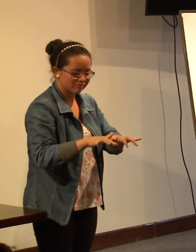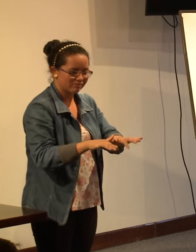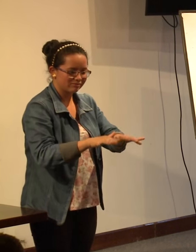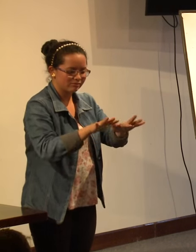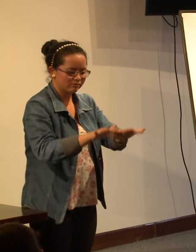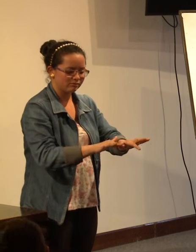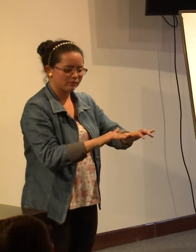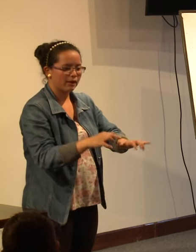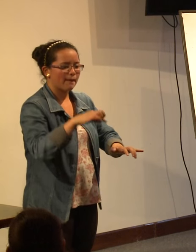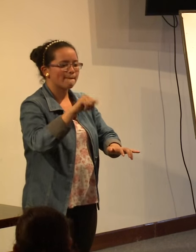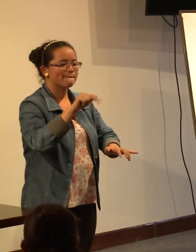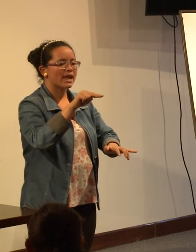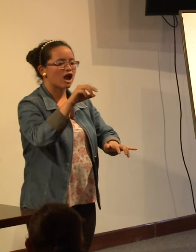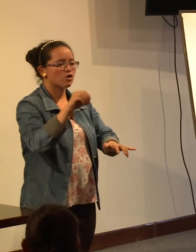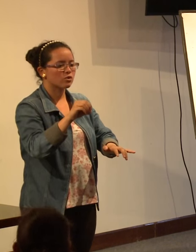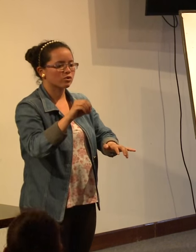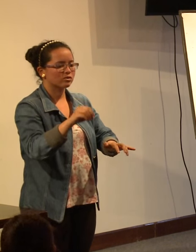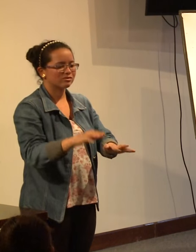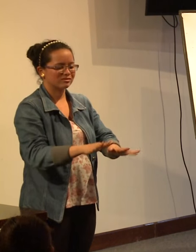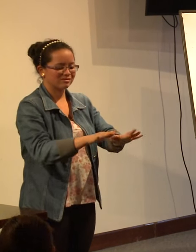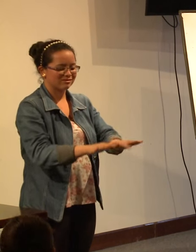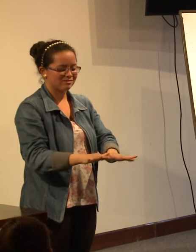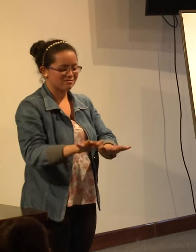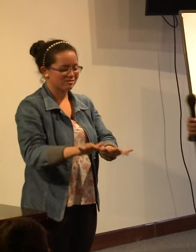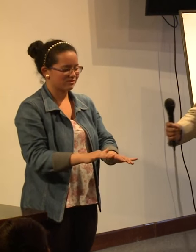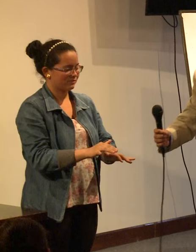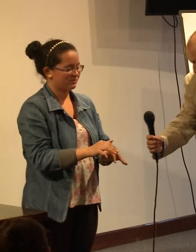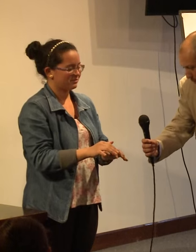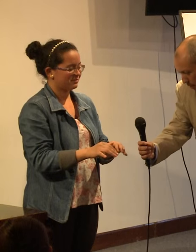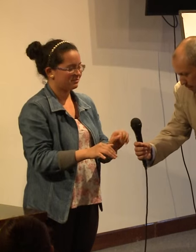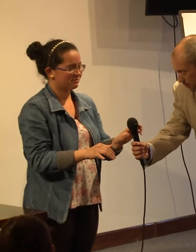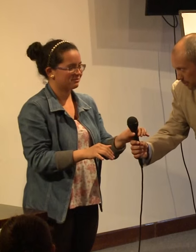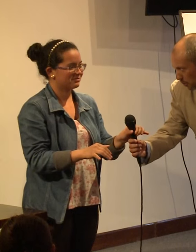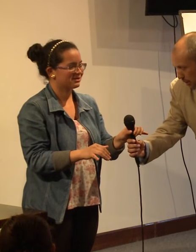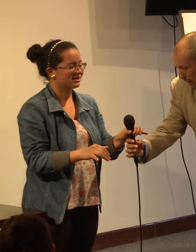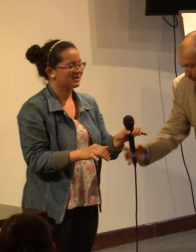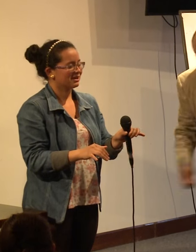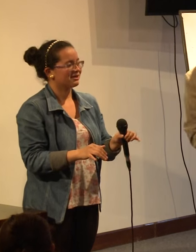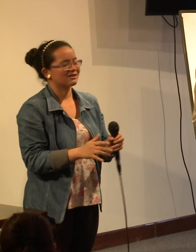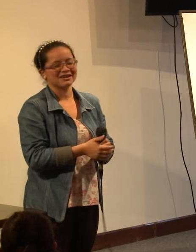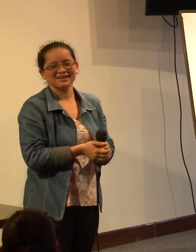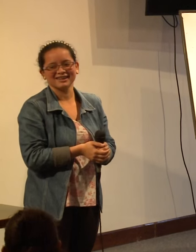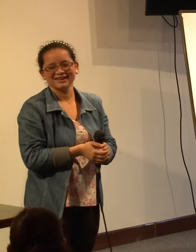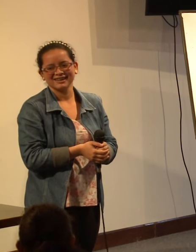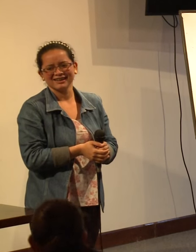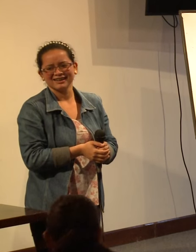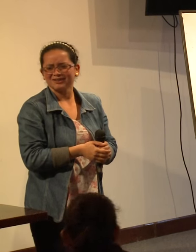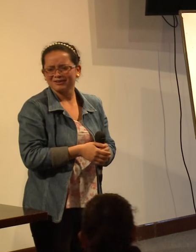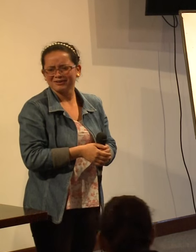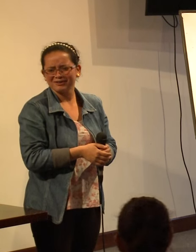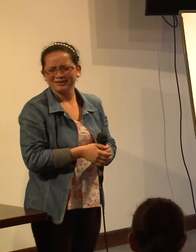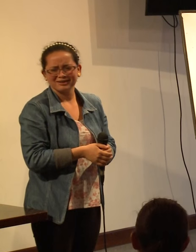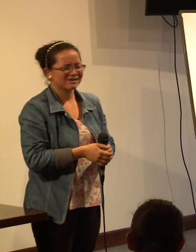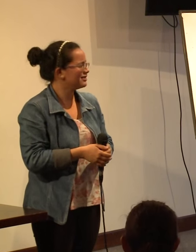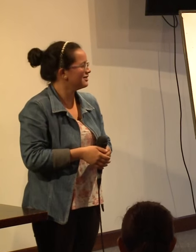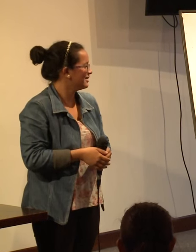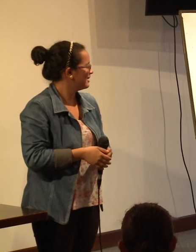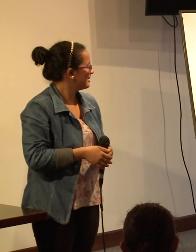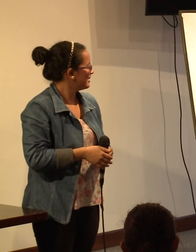hace? La primera presentación de un niño en público es la siguiente. El niño sale y hace esto con